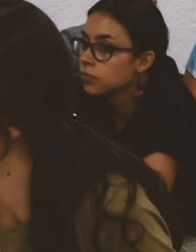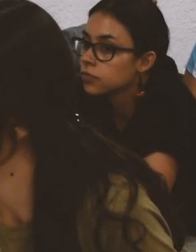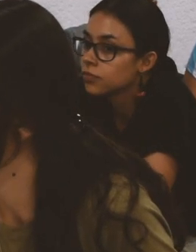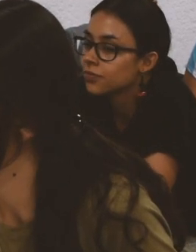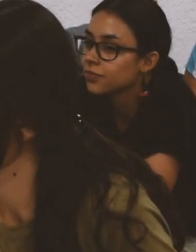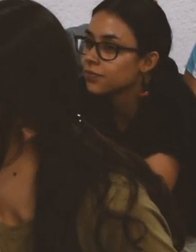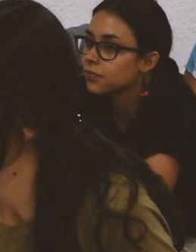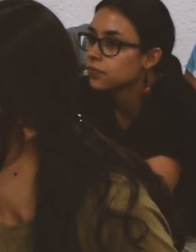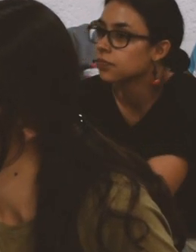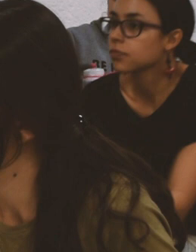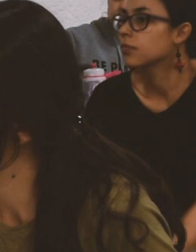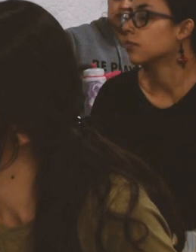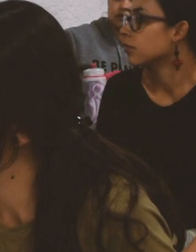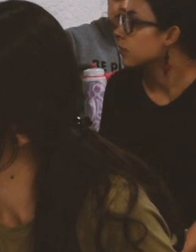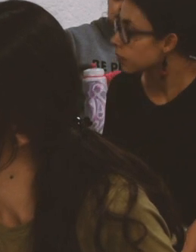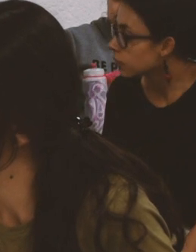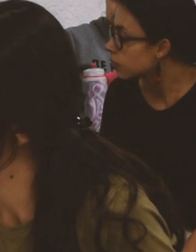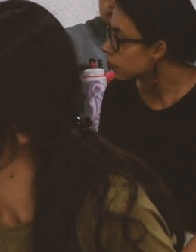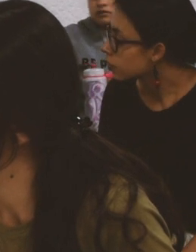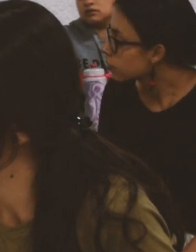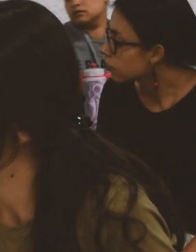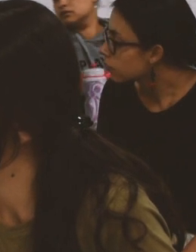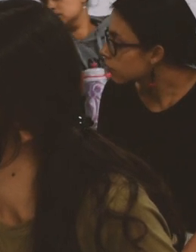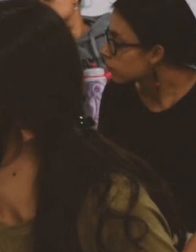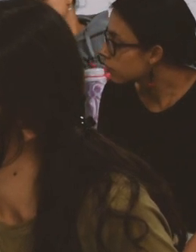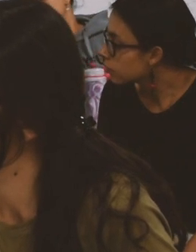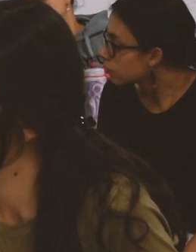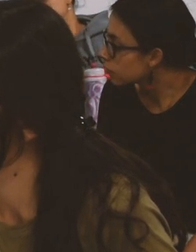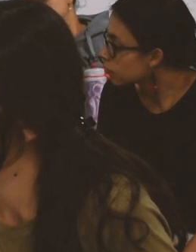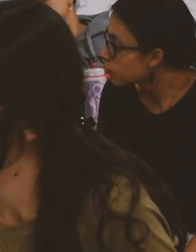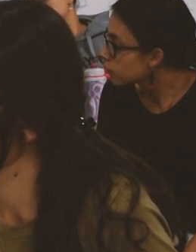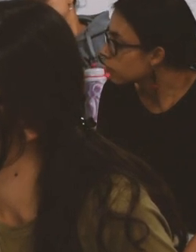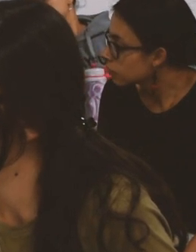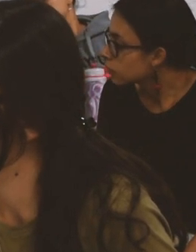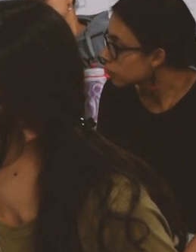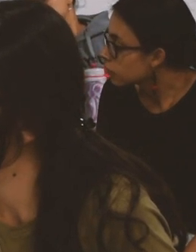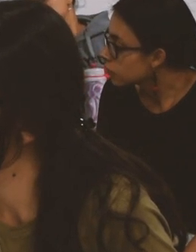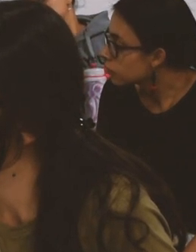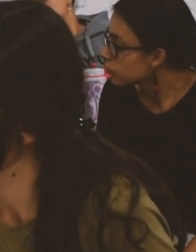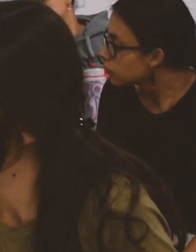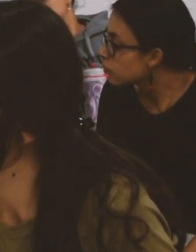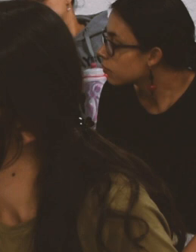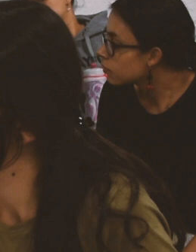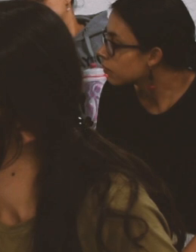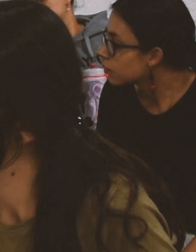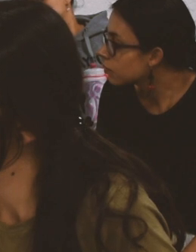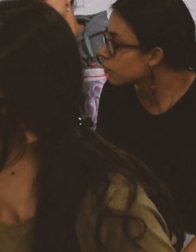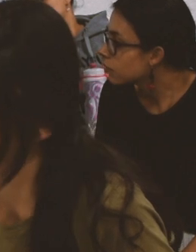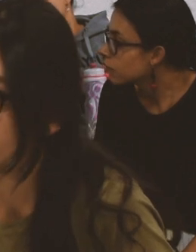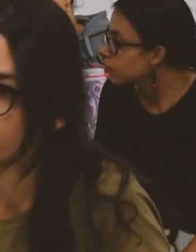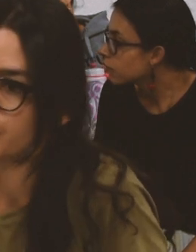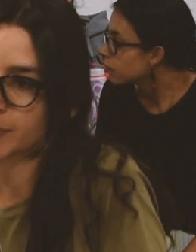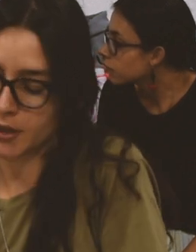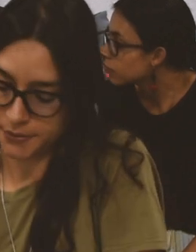pregunta, es si los cambios o las ideas que vos tenés frente a la forma de nombrar, a la forma de concebir, deben de ir enmarcados